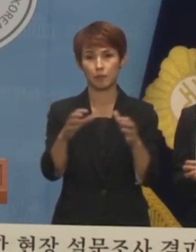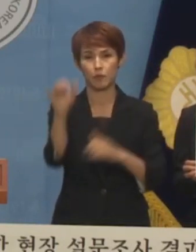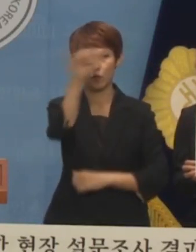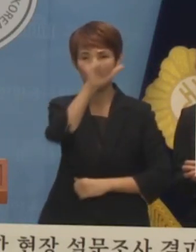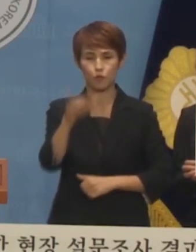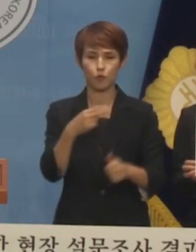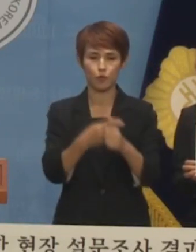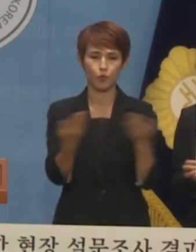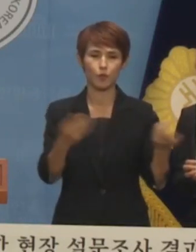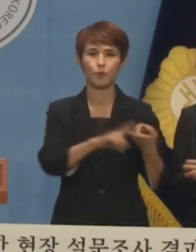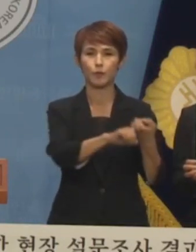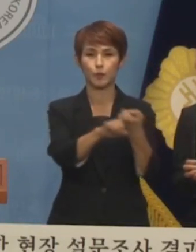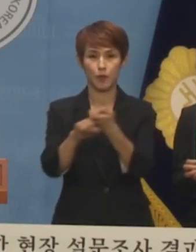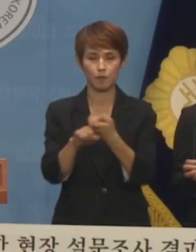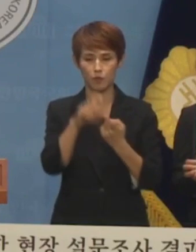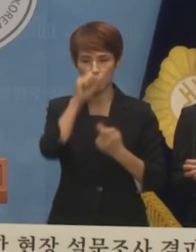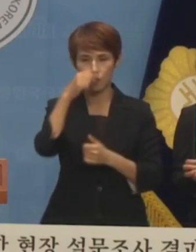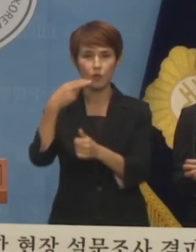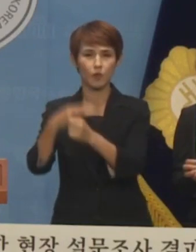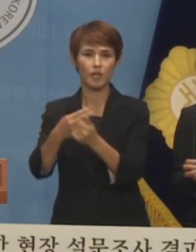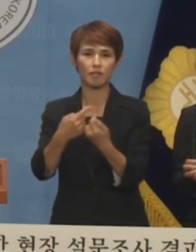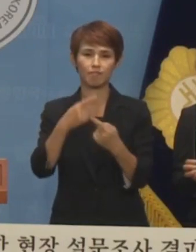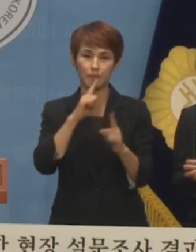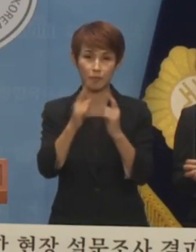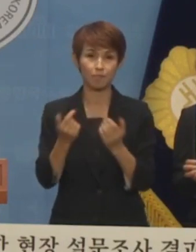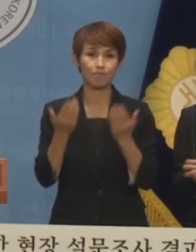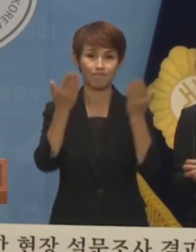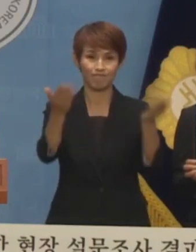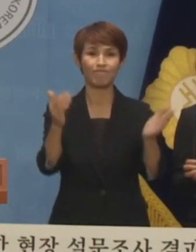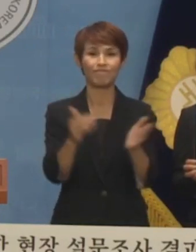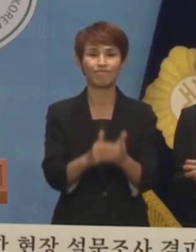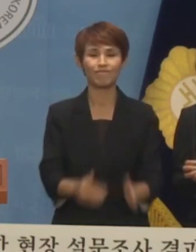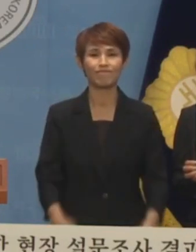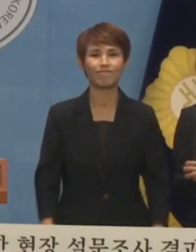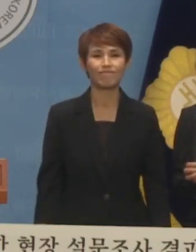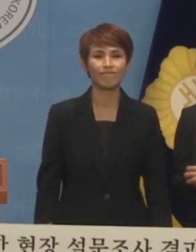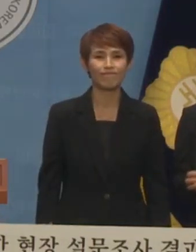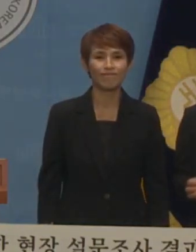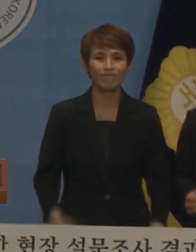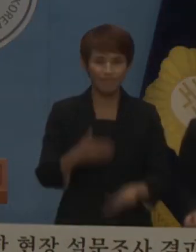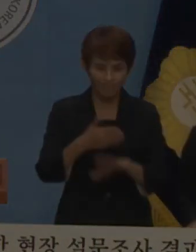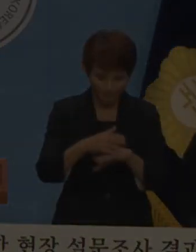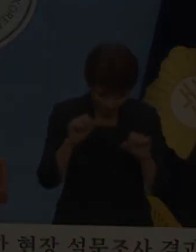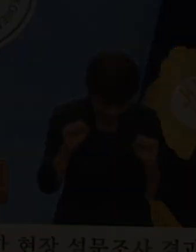전국교직원 노동조합 좋은교사운동 일동이었습니다. 고맙습니다.